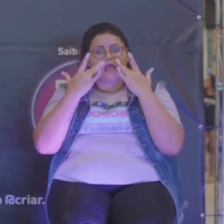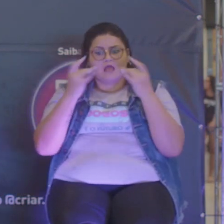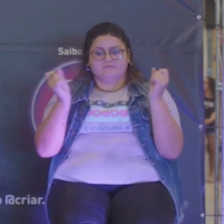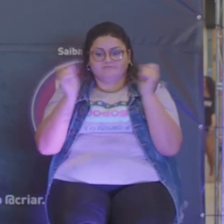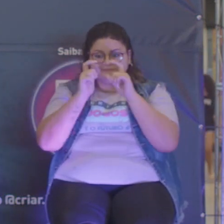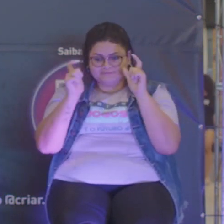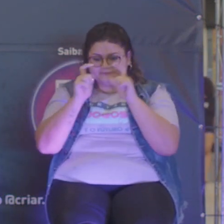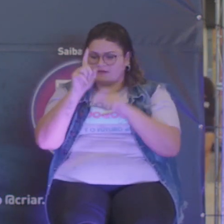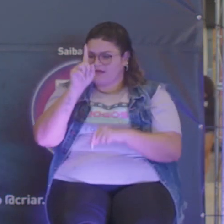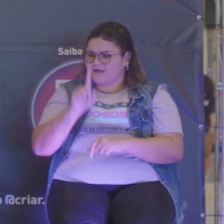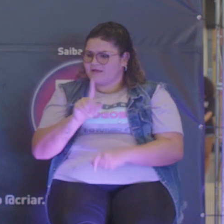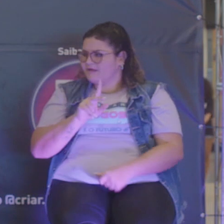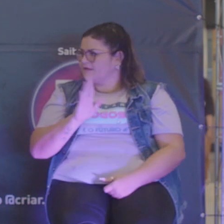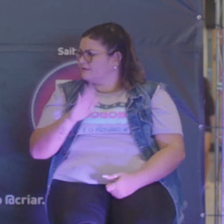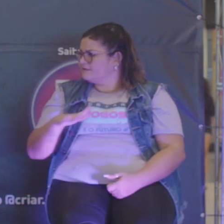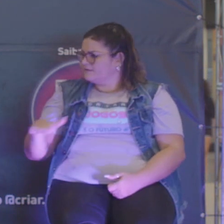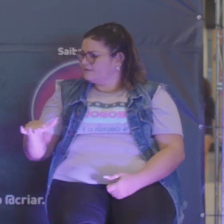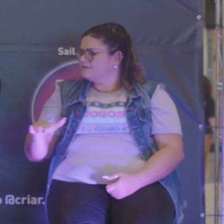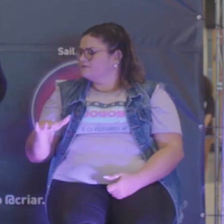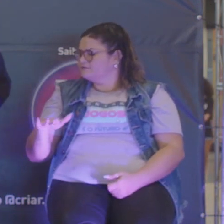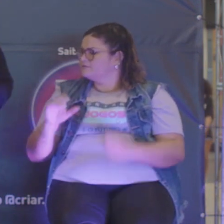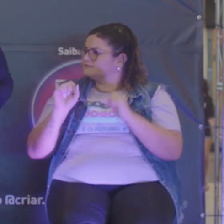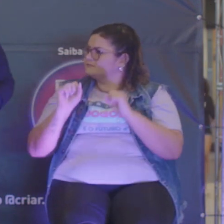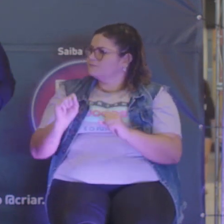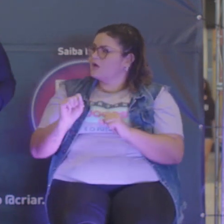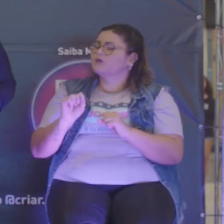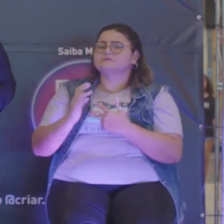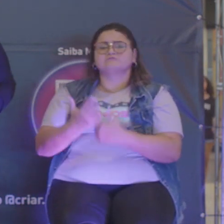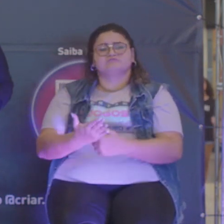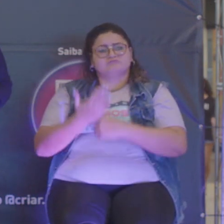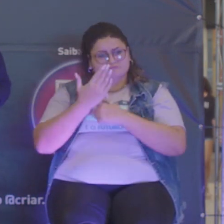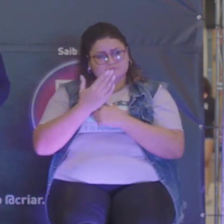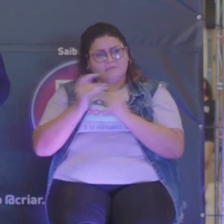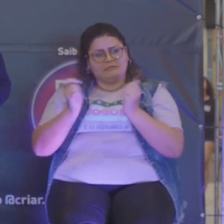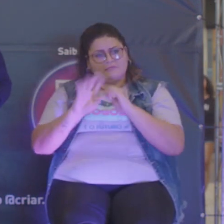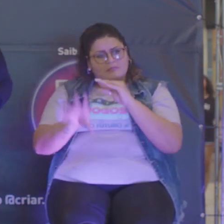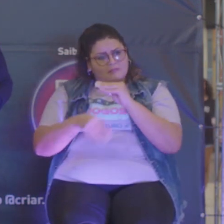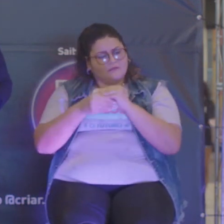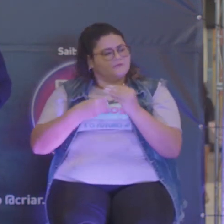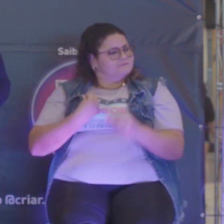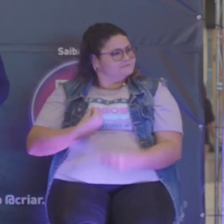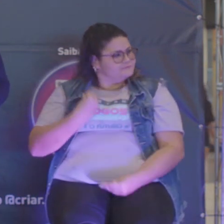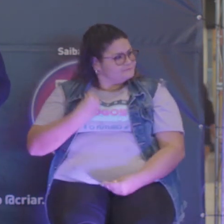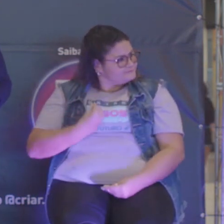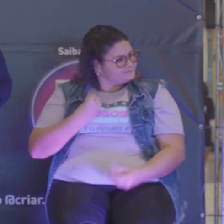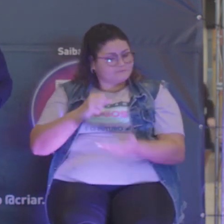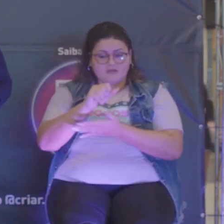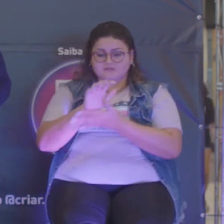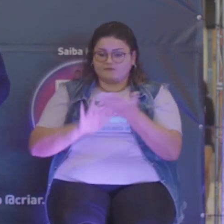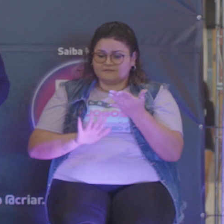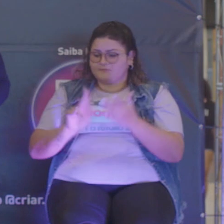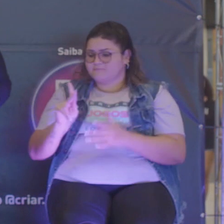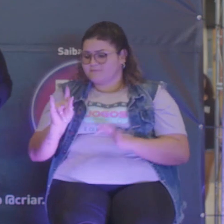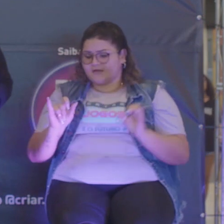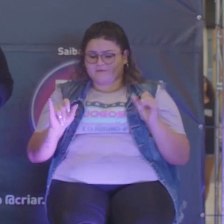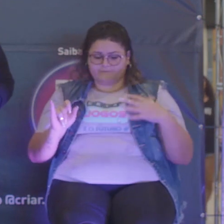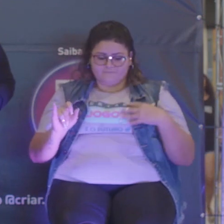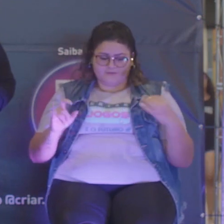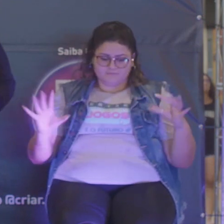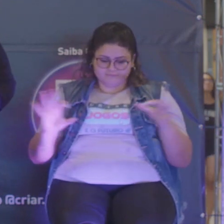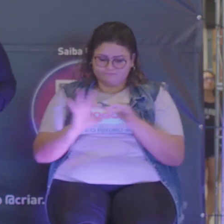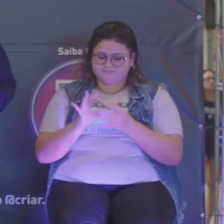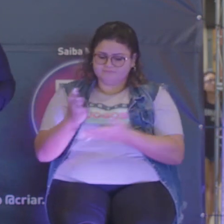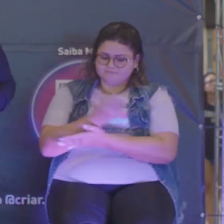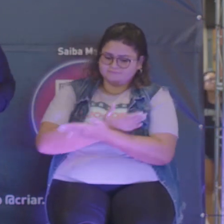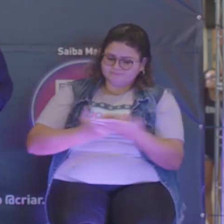daquela criança, né? Então, a gente pode usar o game a nosso favor, a gente pode olhar para o game como uma atividade entre pais e filhos, por que não, né?